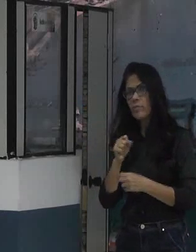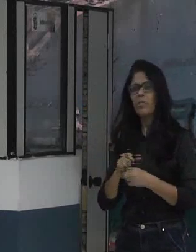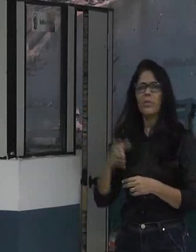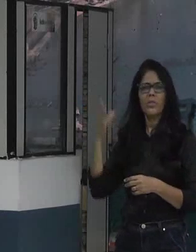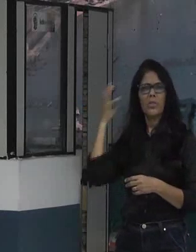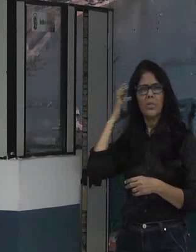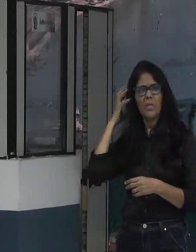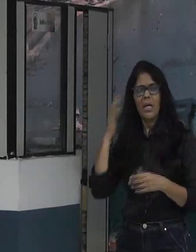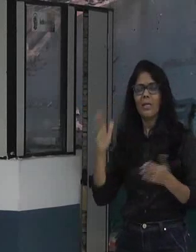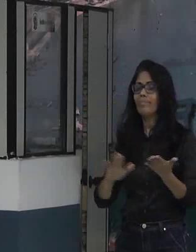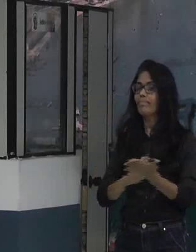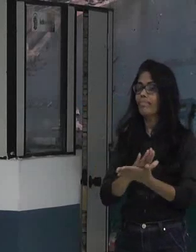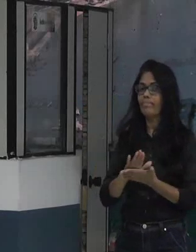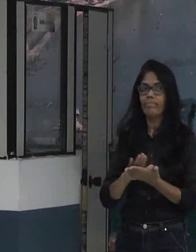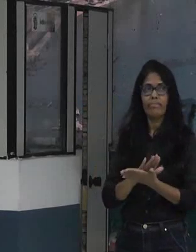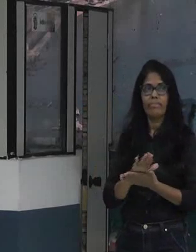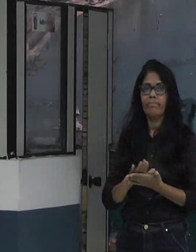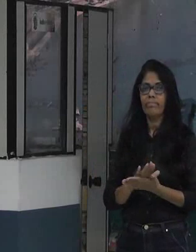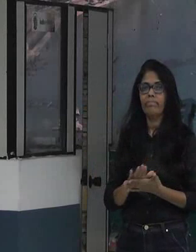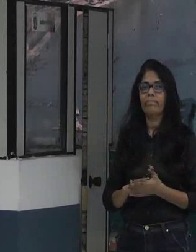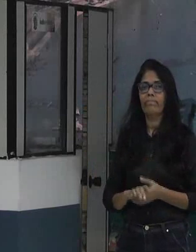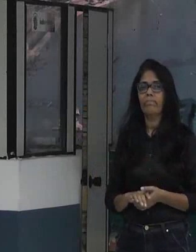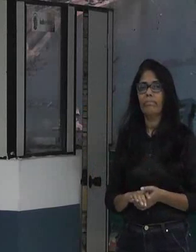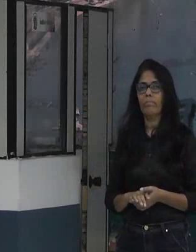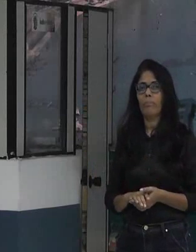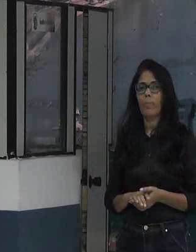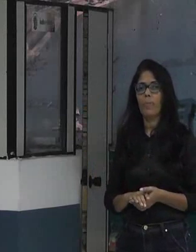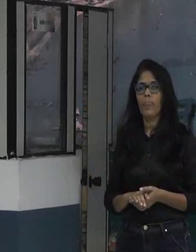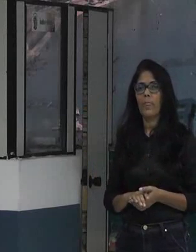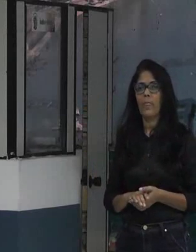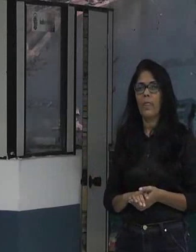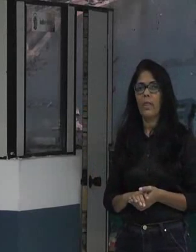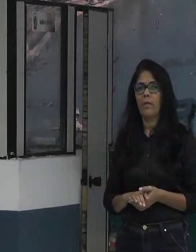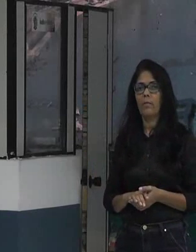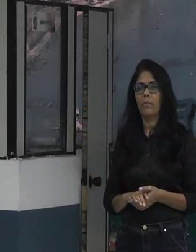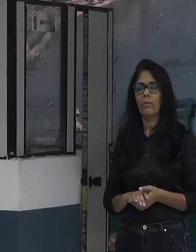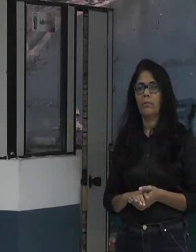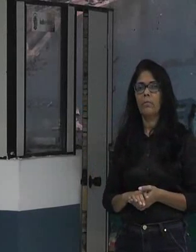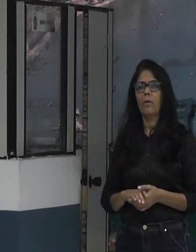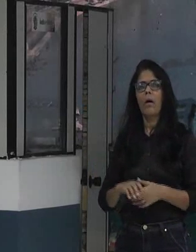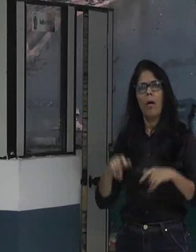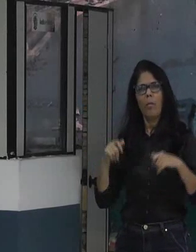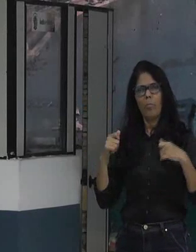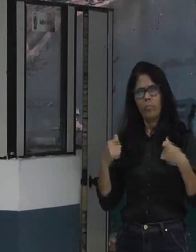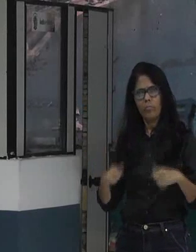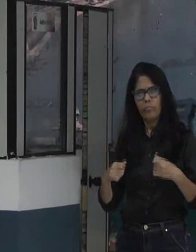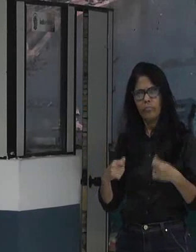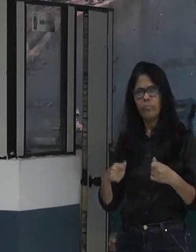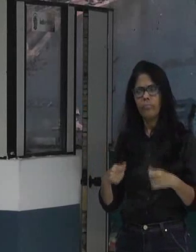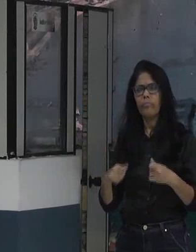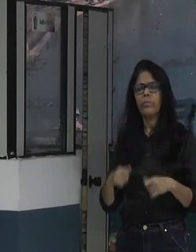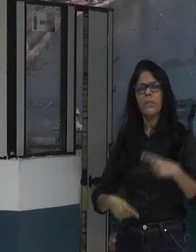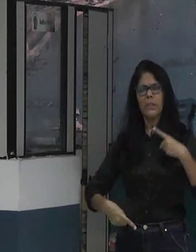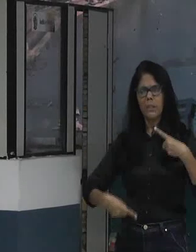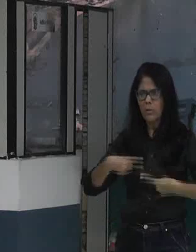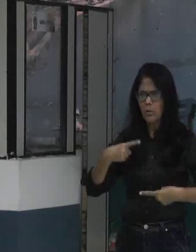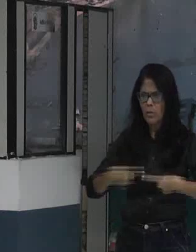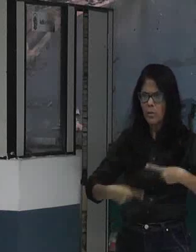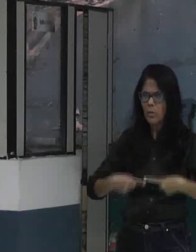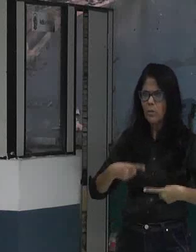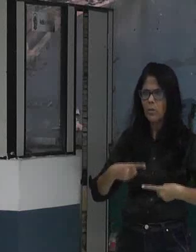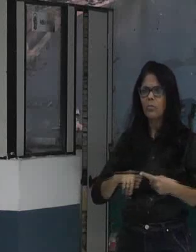E até agora nada. Nós precisamos tirar isso do papel. Até porque há uma carência, até porque há